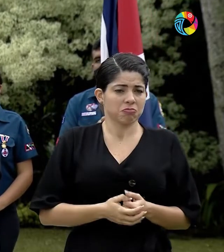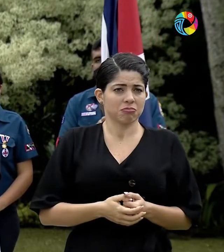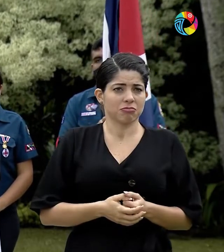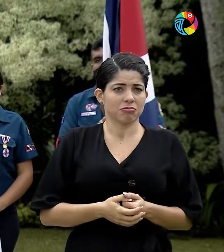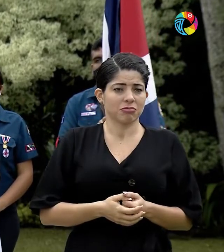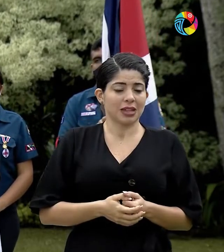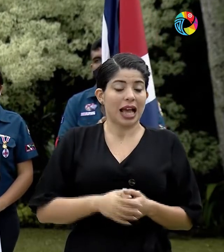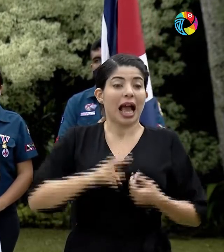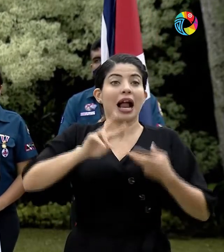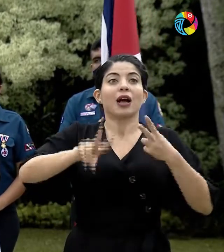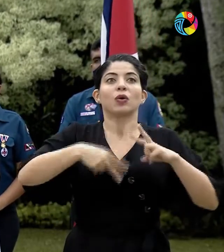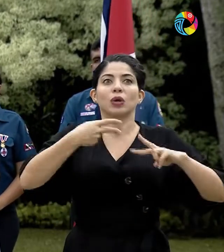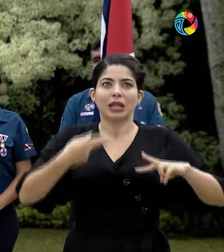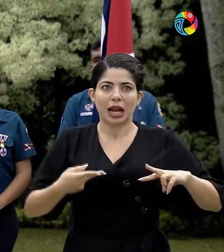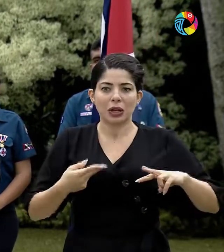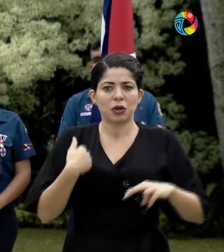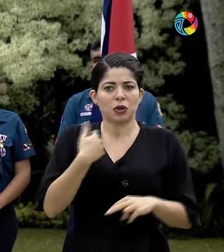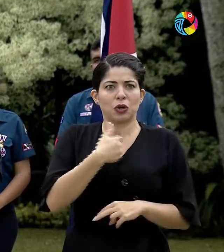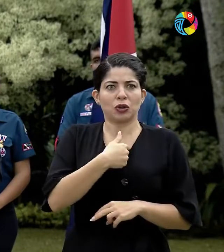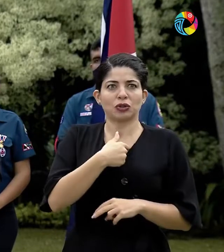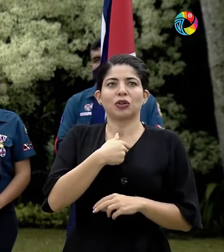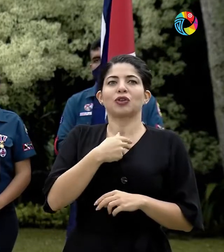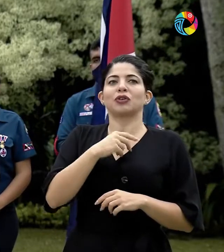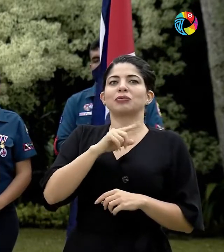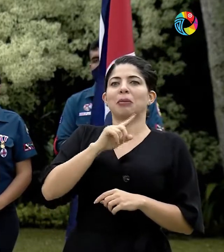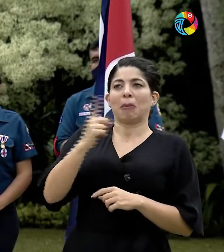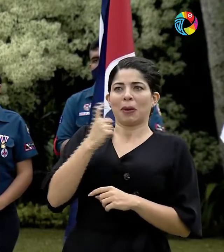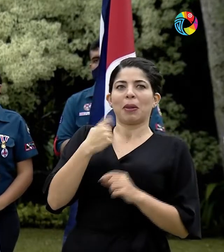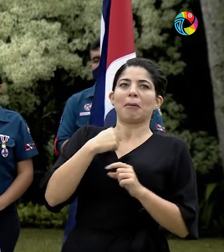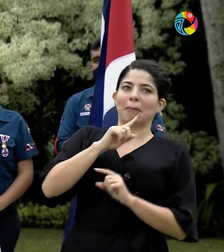Más bien, devolvemos la pregunta